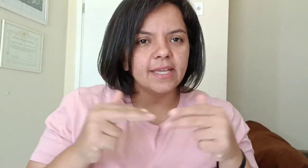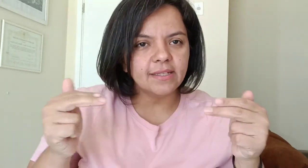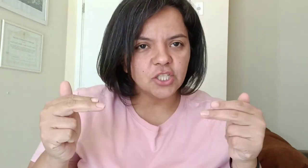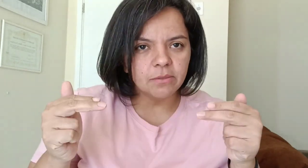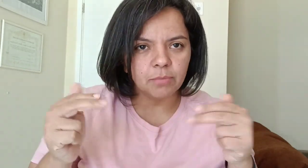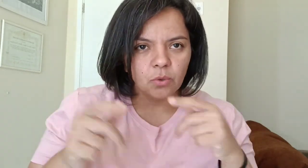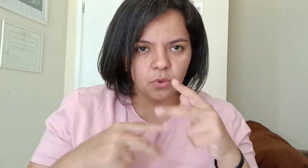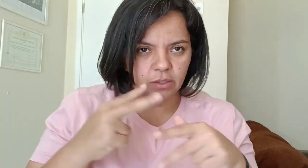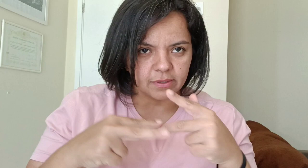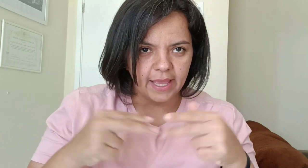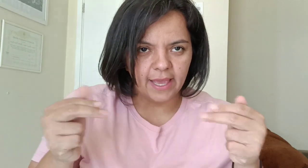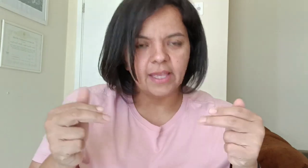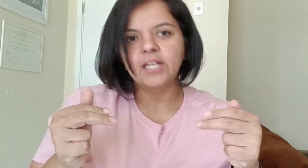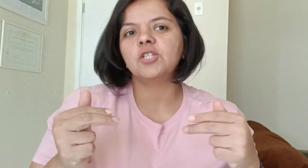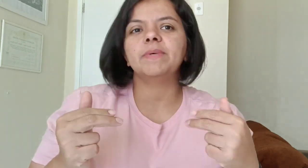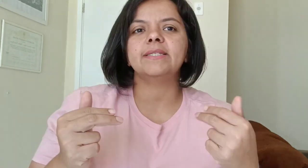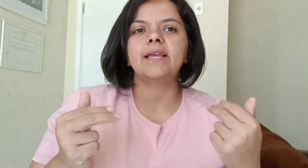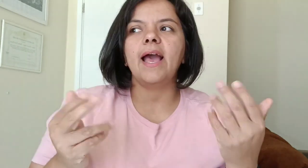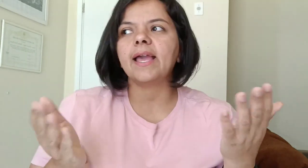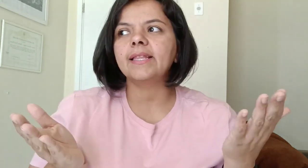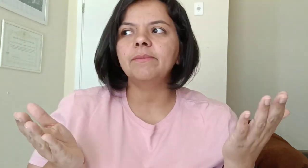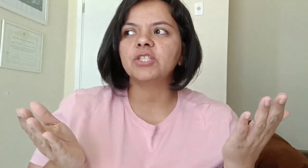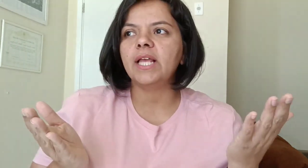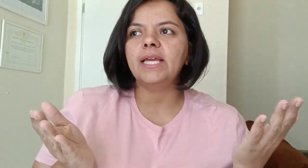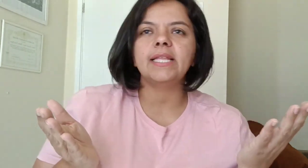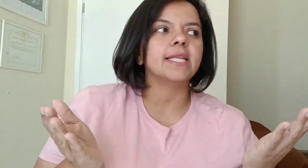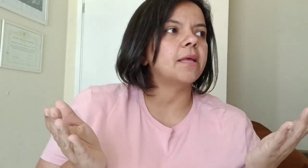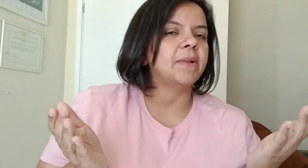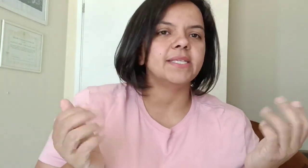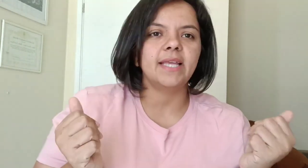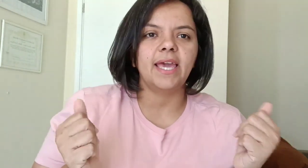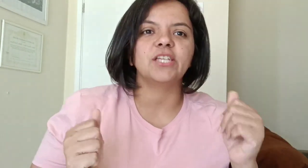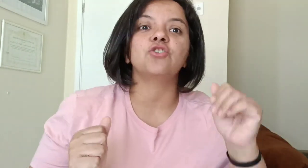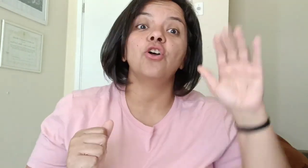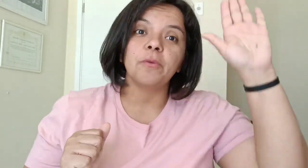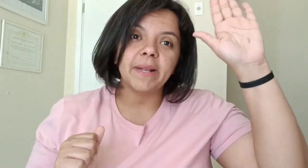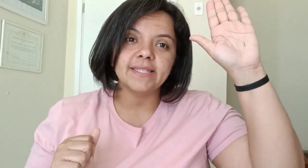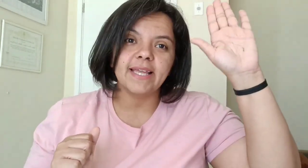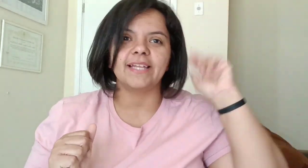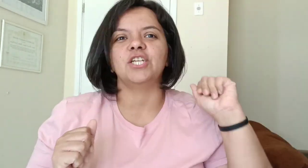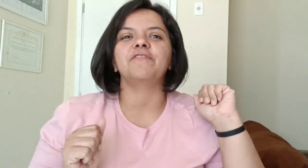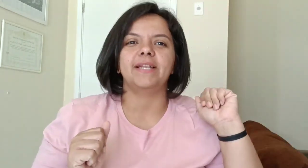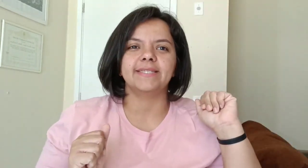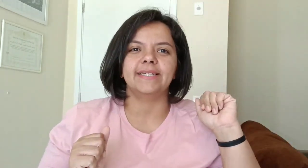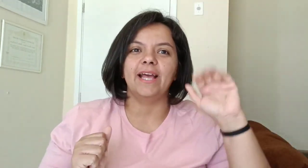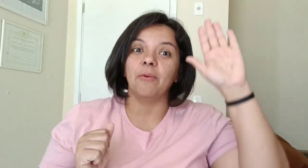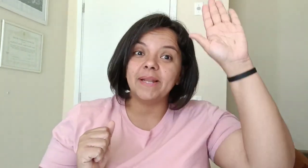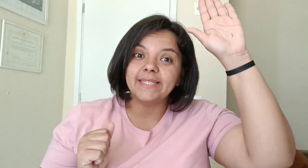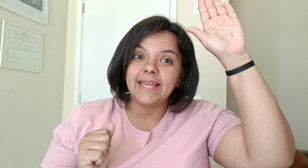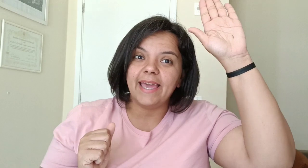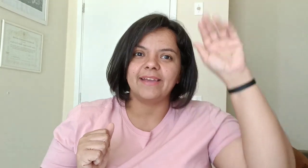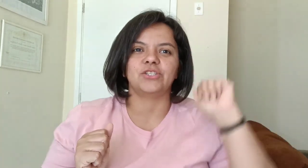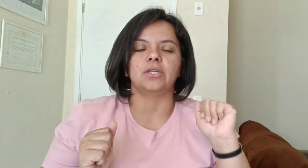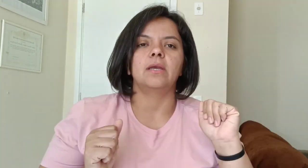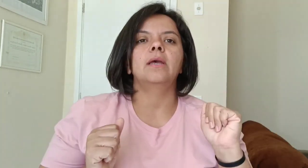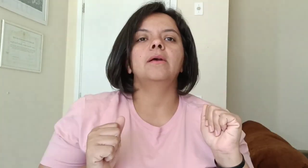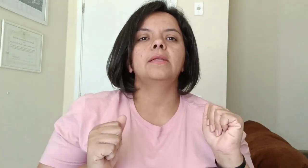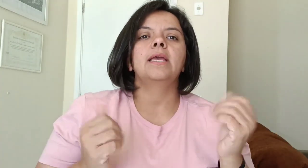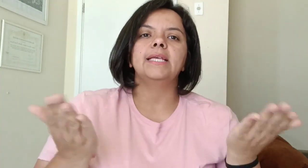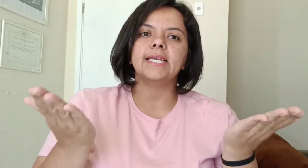presente de embrulho, né? Tipo assim, ah, cadê a Micheline? Ela tá presente? Tô presente. A gente fala assim, né? Ó, presente. Esse aqui